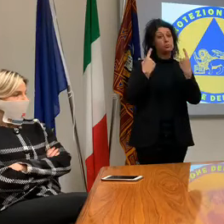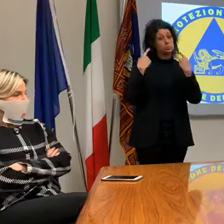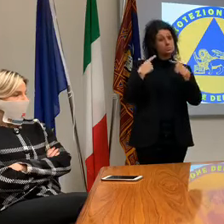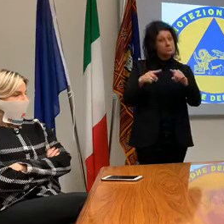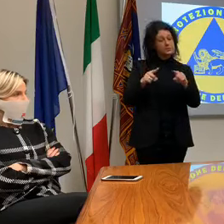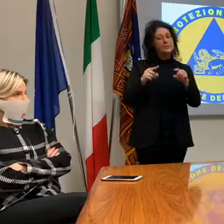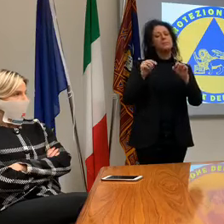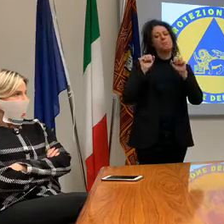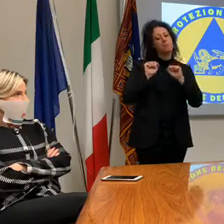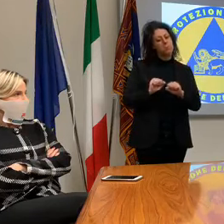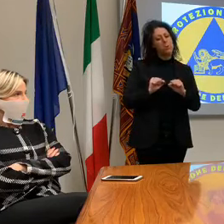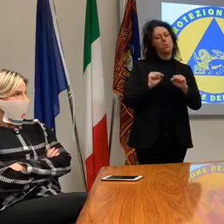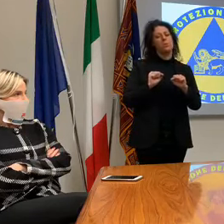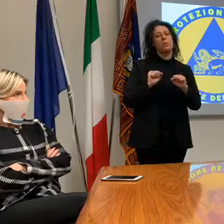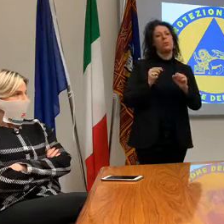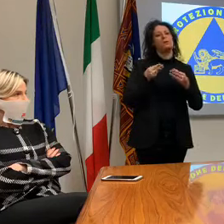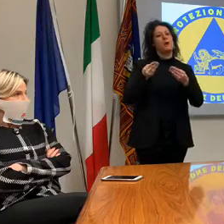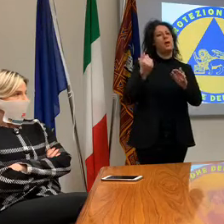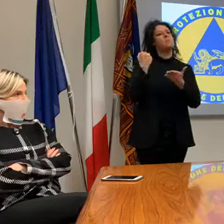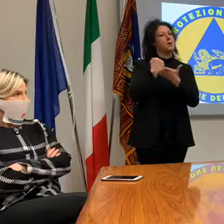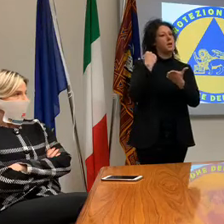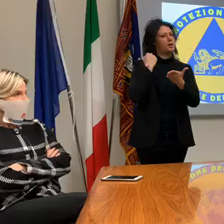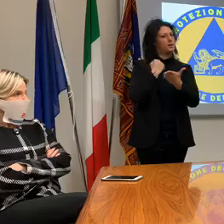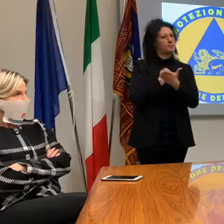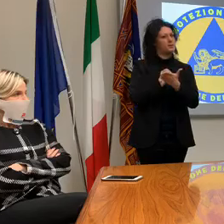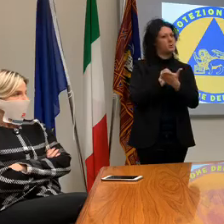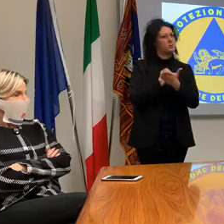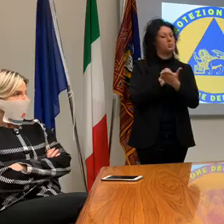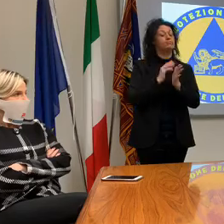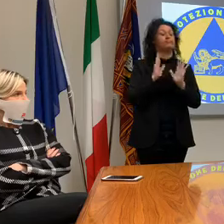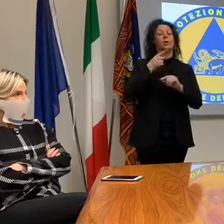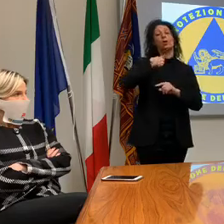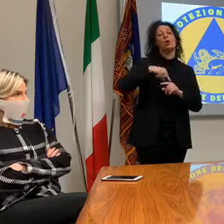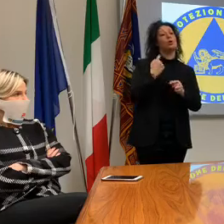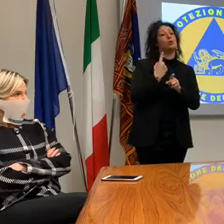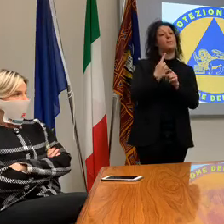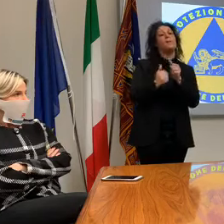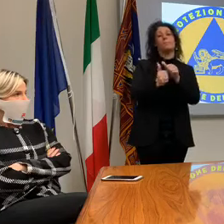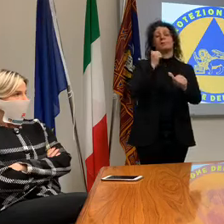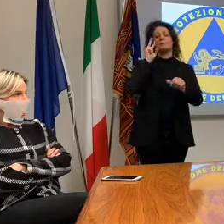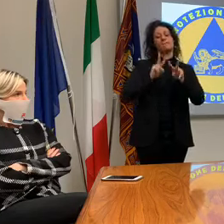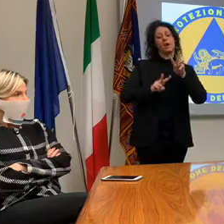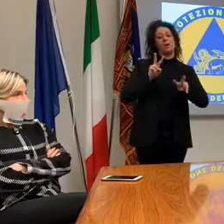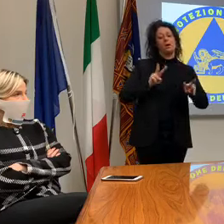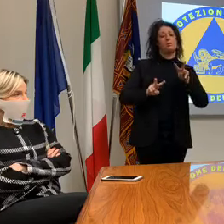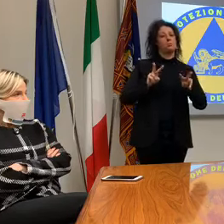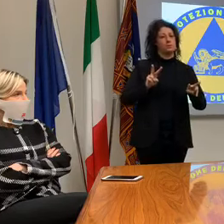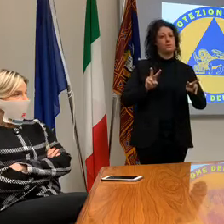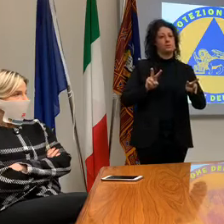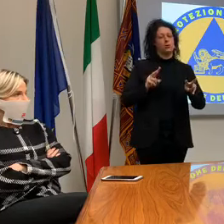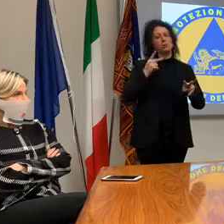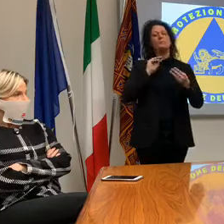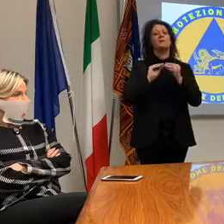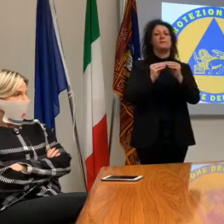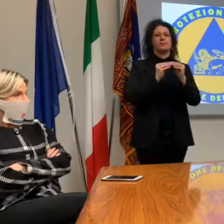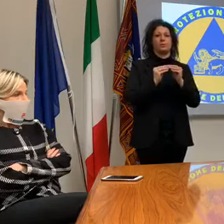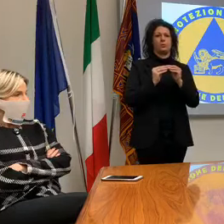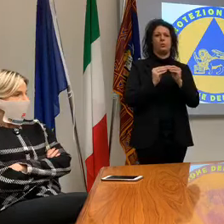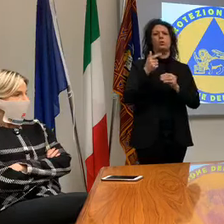sub-ordinanza, delle deroghe. E ovviamente la stiamo valutando anche come affrontare questa partita. Ho avuto